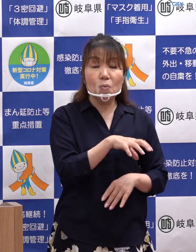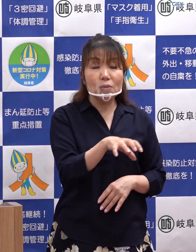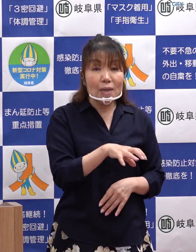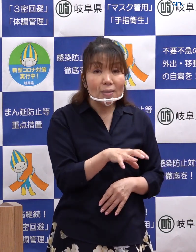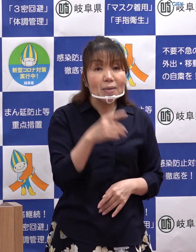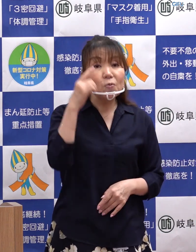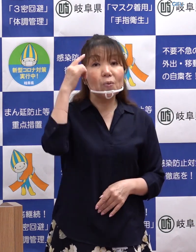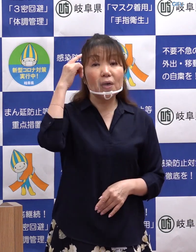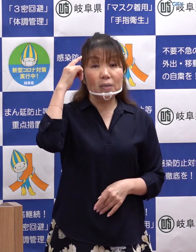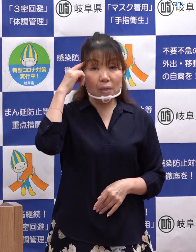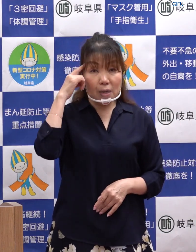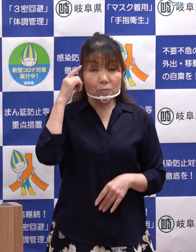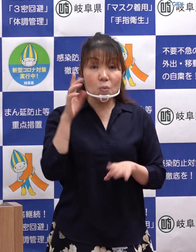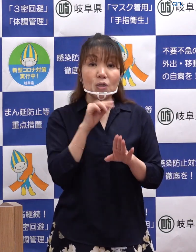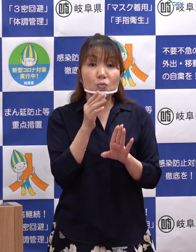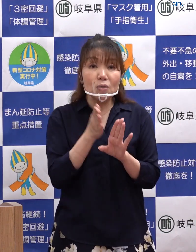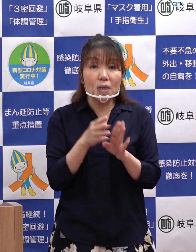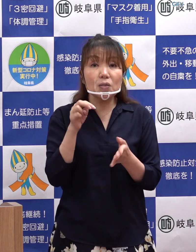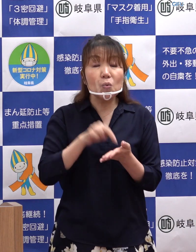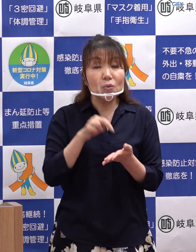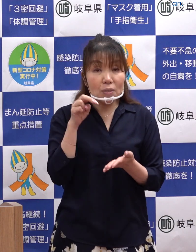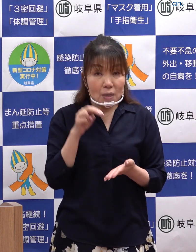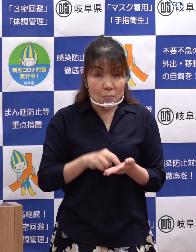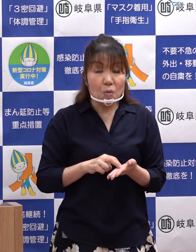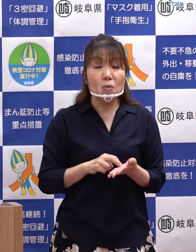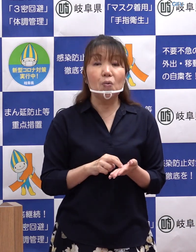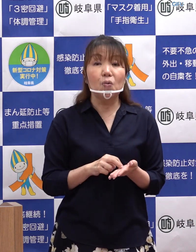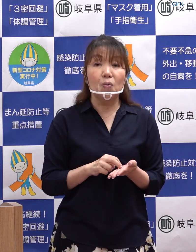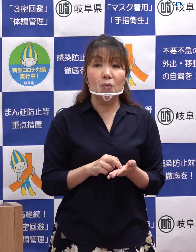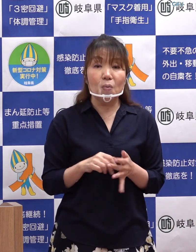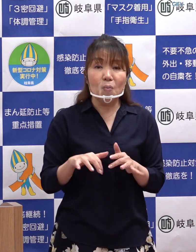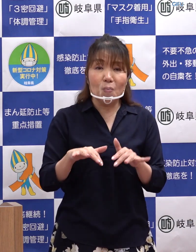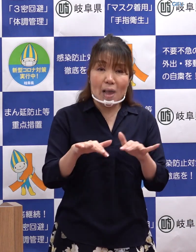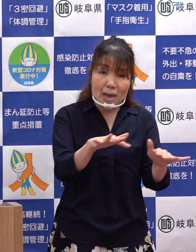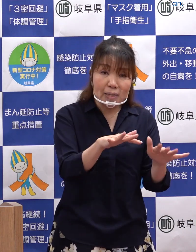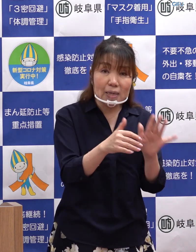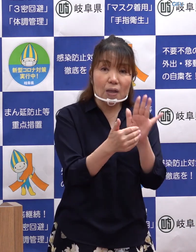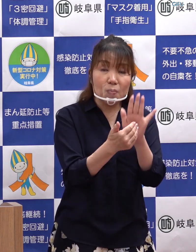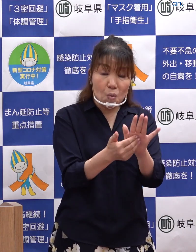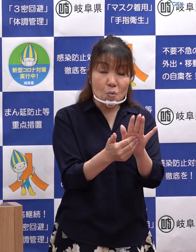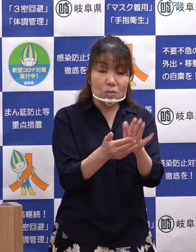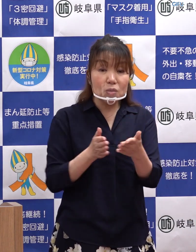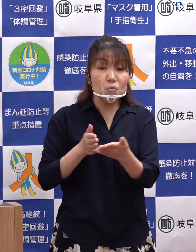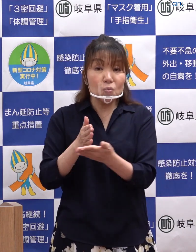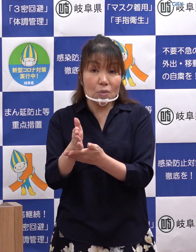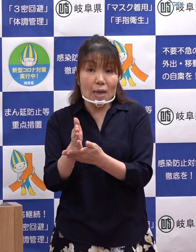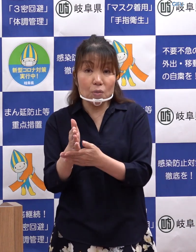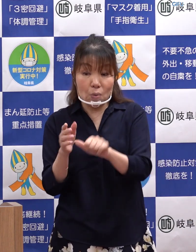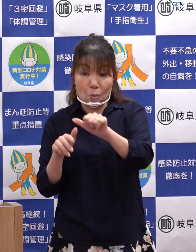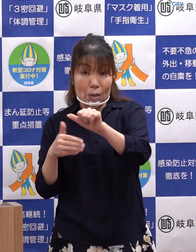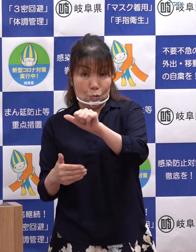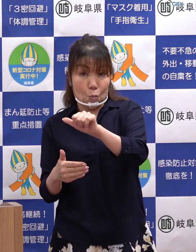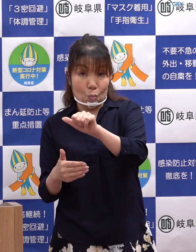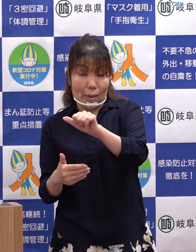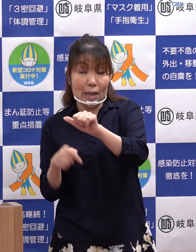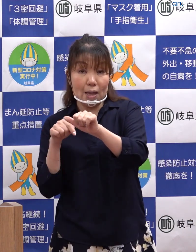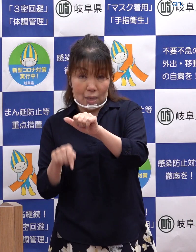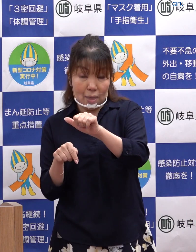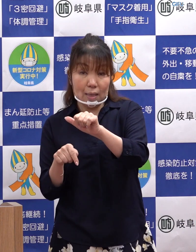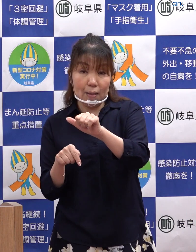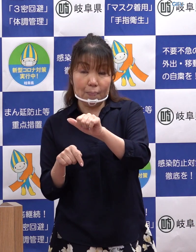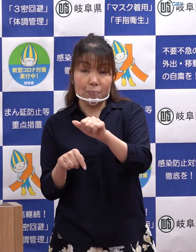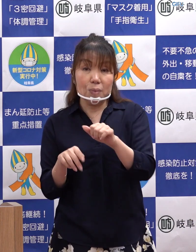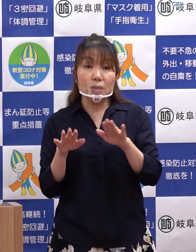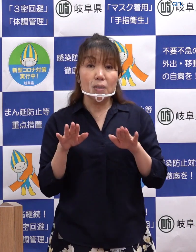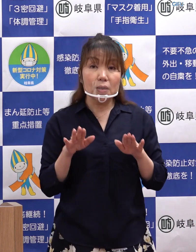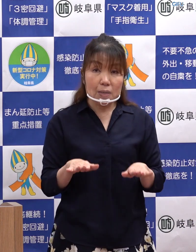えますと、本県としてもですね、まだまん延防止がスタートしたのが9日でございますので、ちょうど